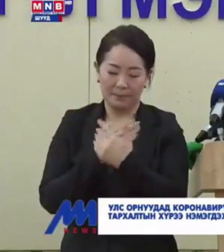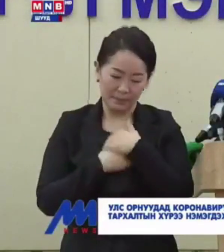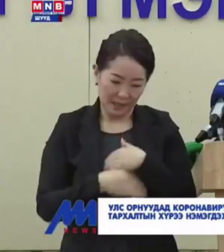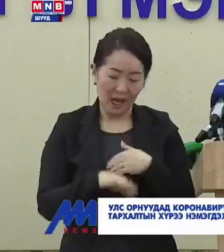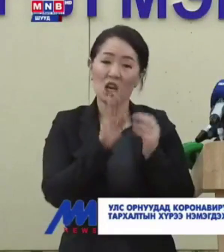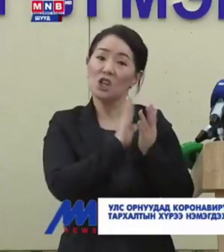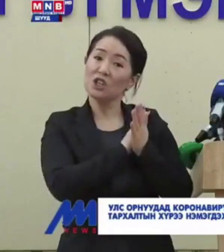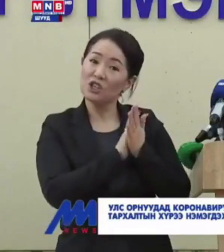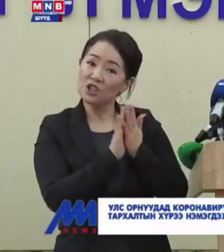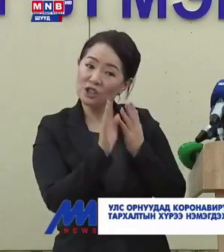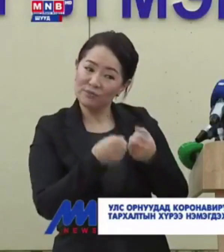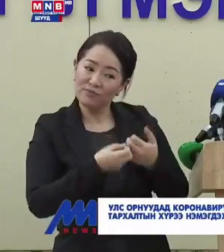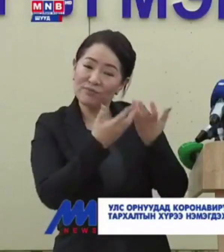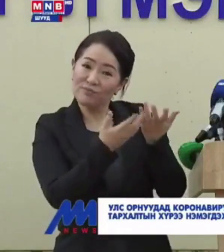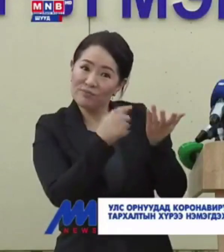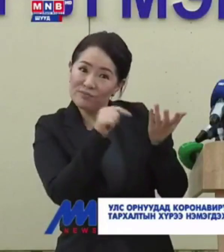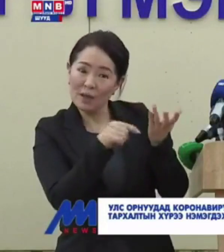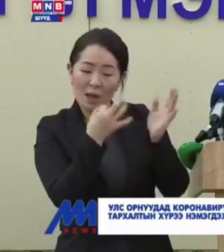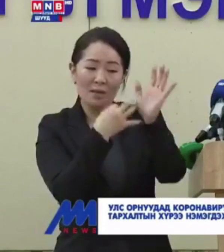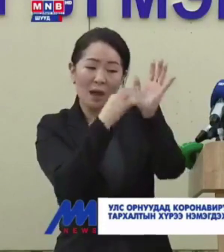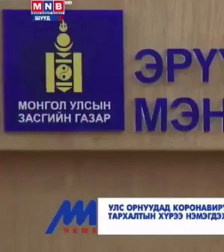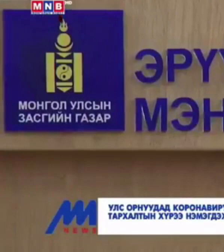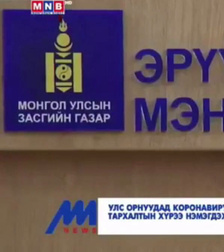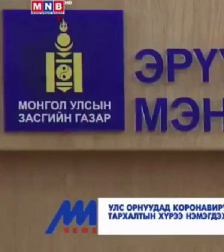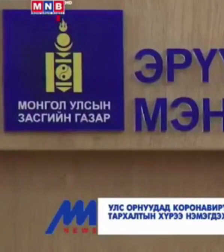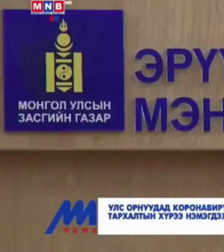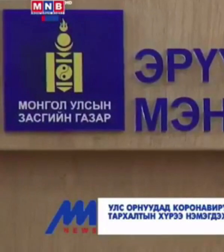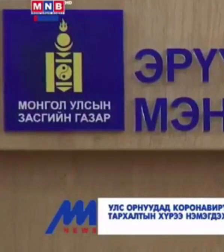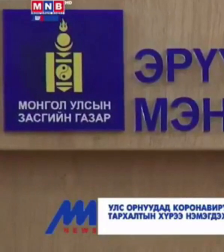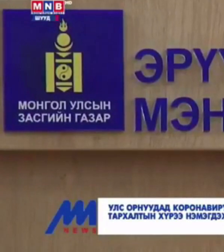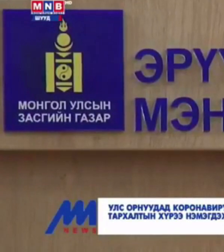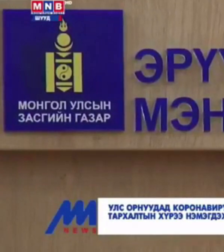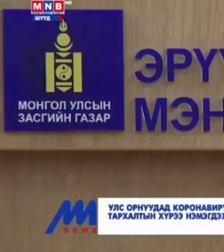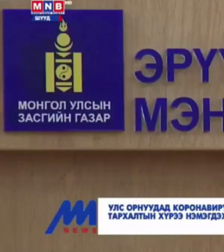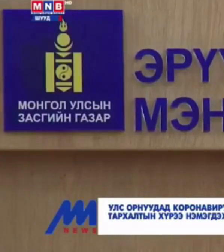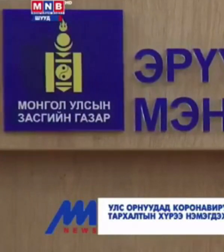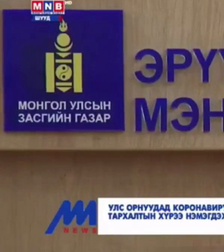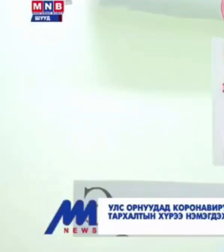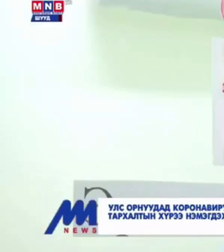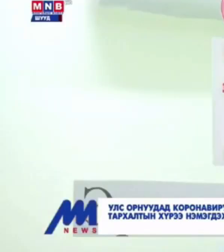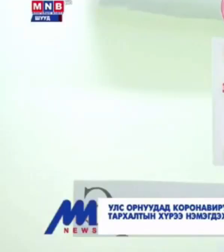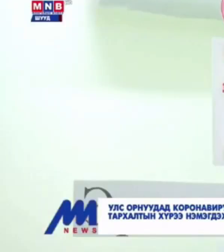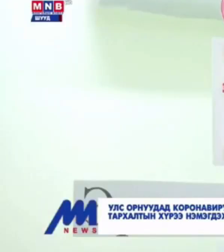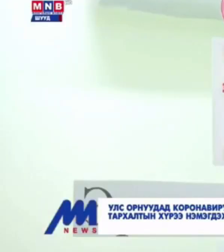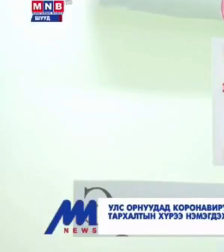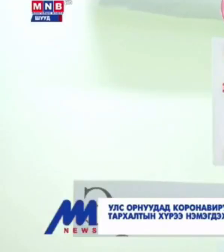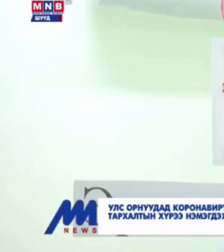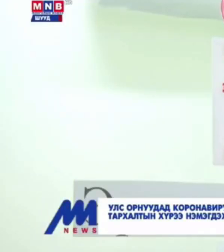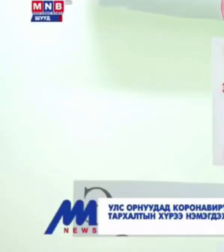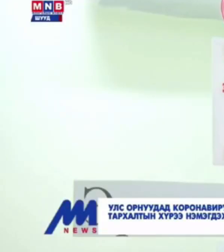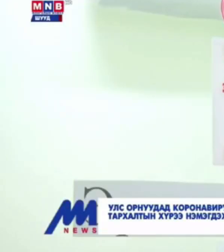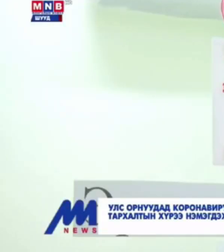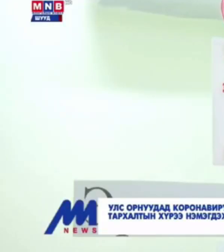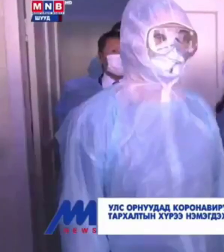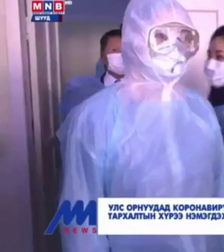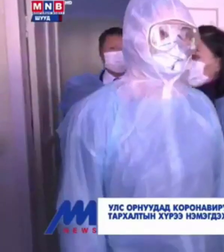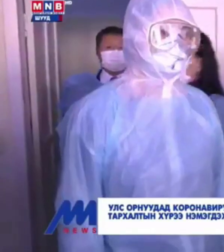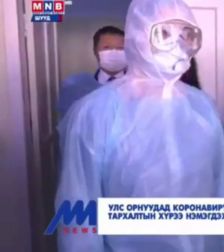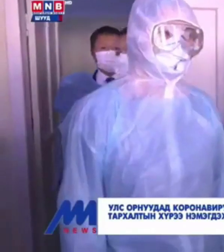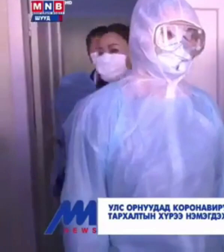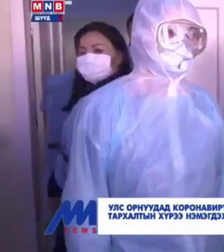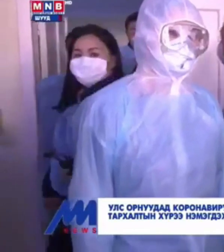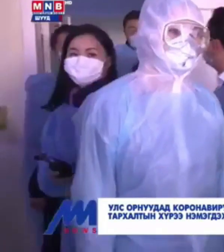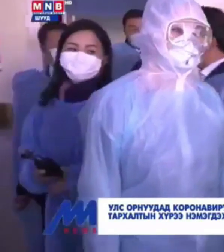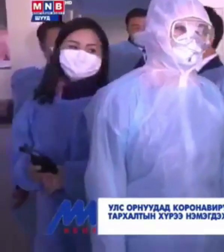гэсэн тайлбарыг бас олон улсын байгууллагын өгч байна. За Монгол улсад коронавирусын халдвар илрээгүй бүртгэгдээгүй байгаа. За